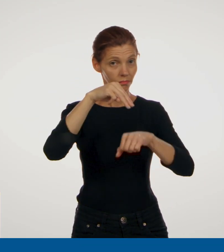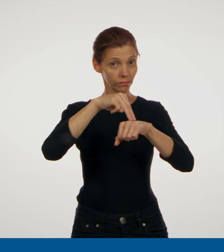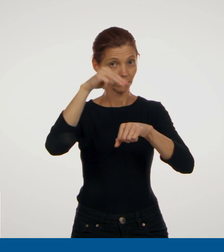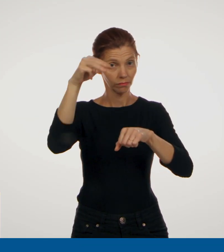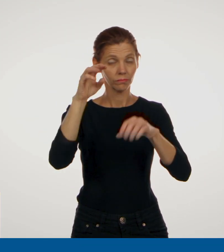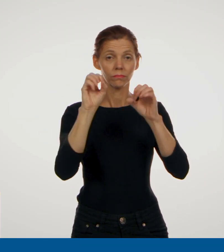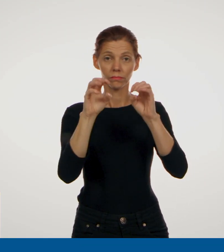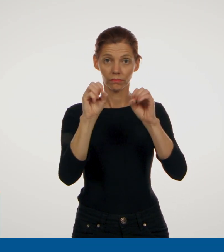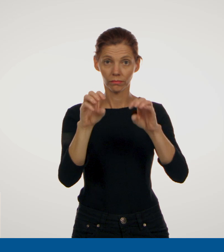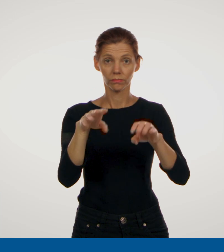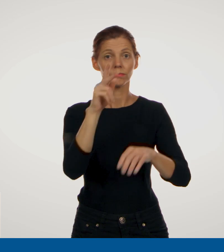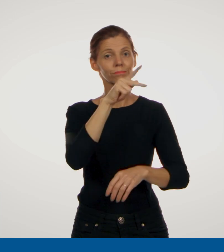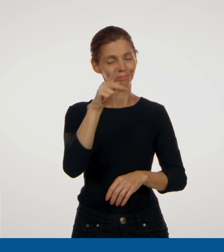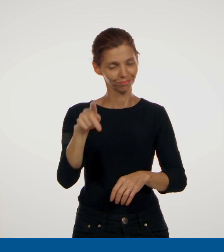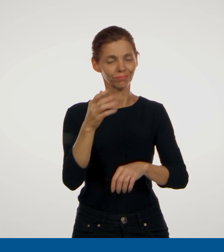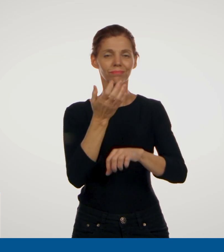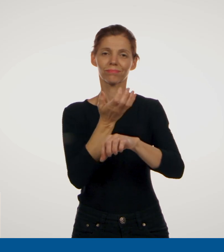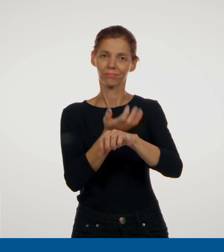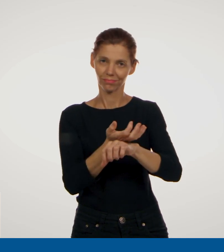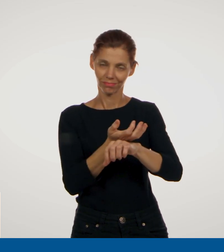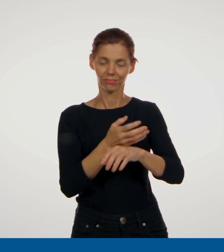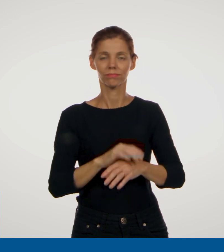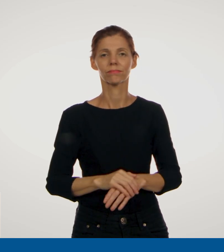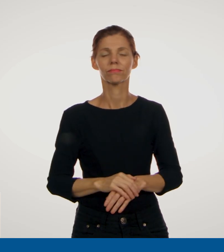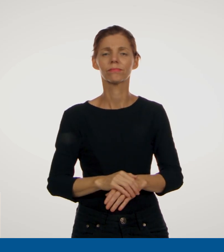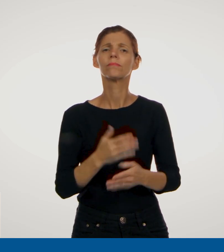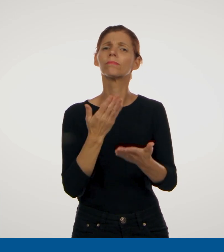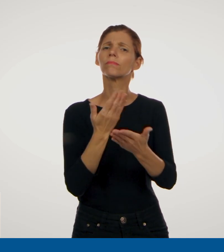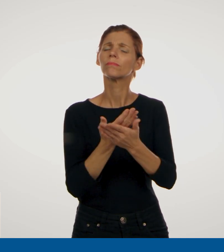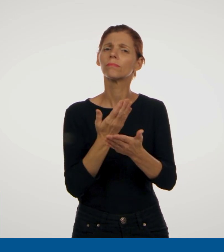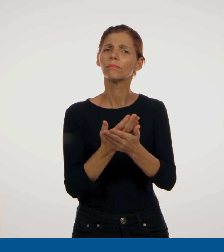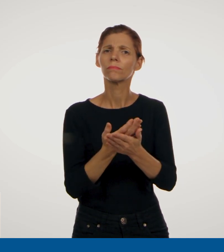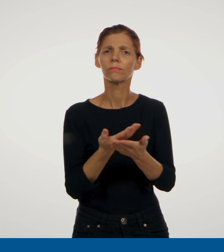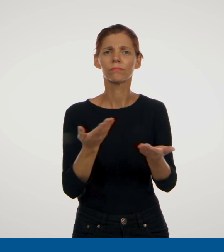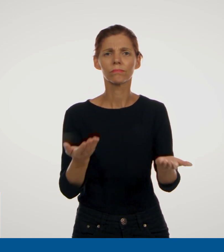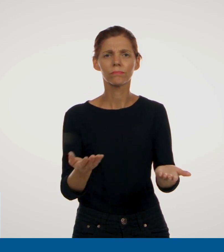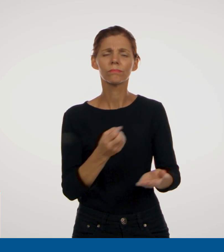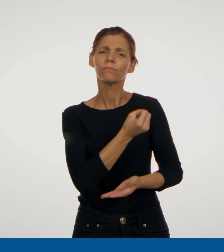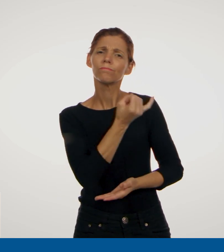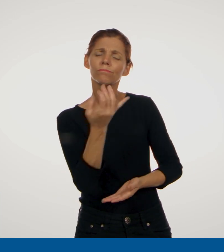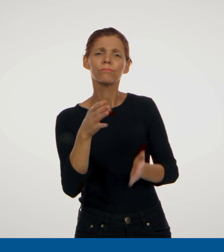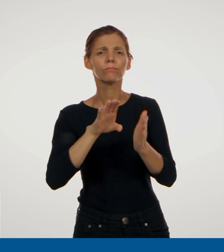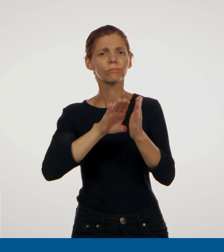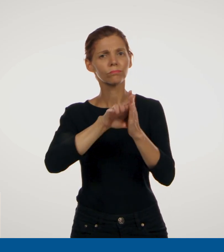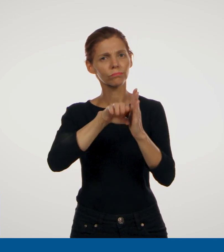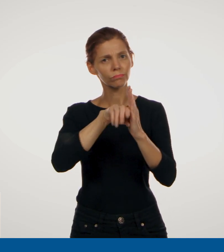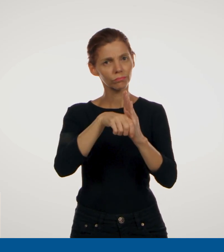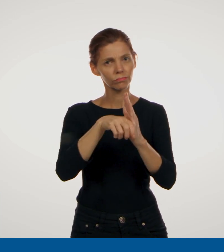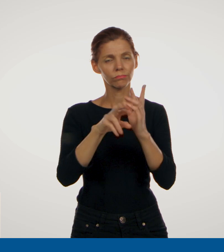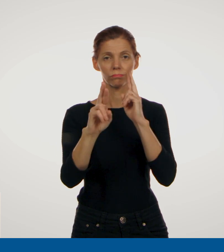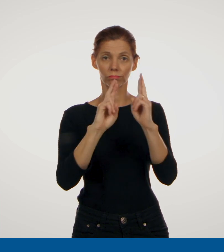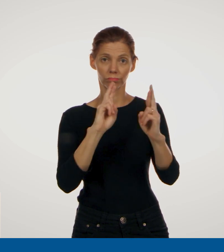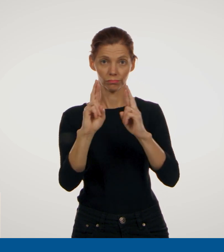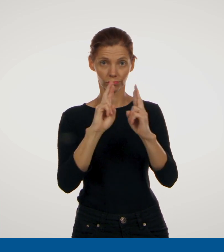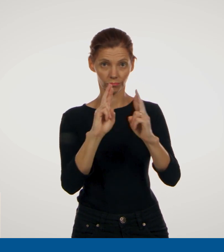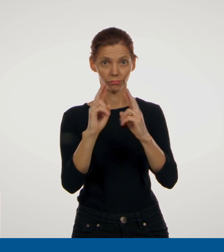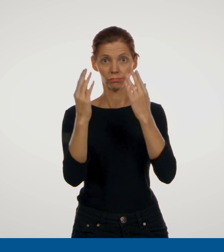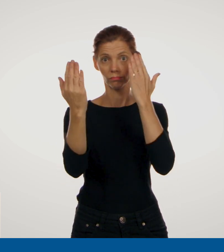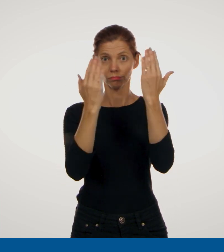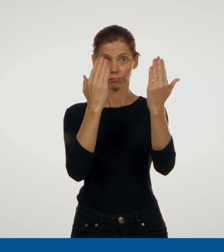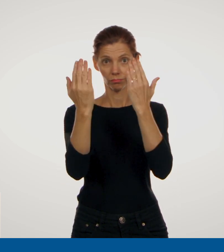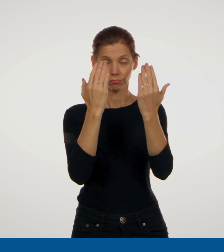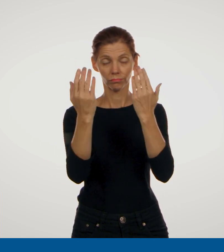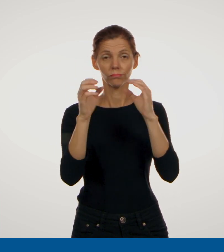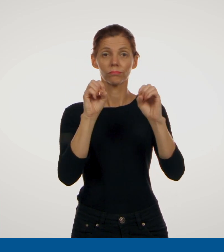em Educação e docente dessa disciplina. Nessa disciplina, vamos estudar alguns conceitos relacionados à